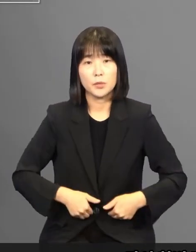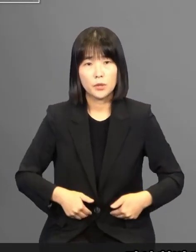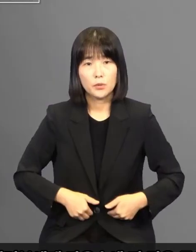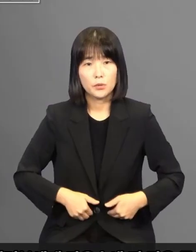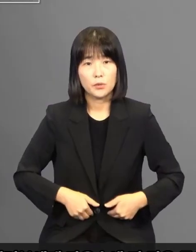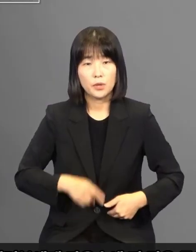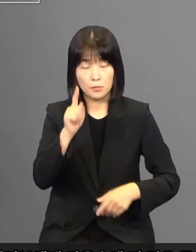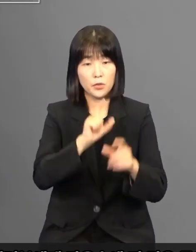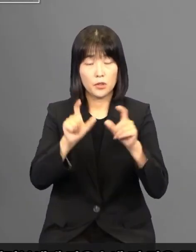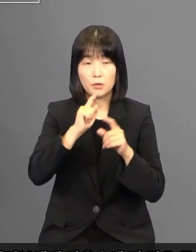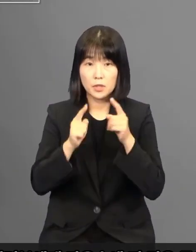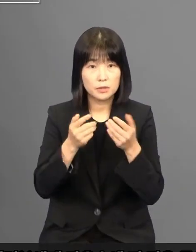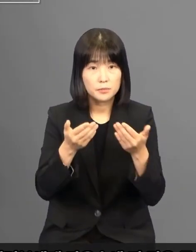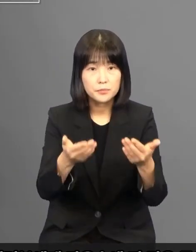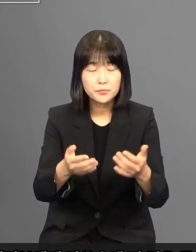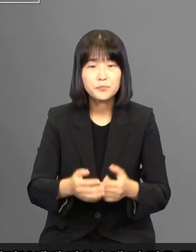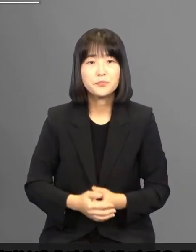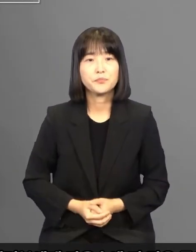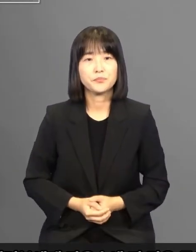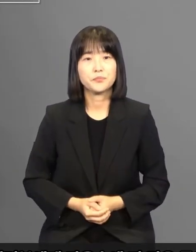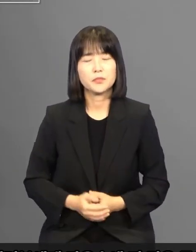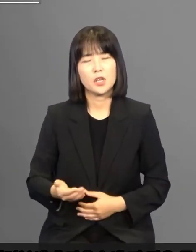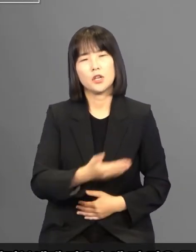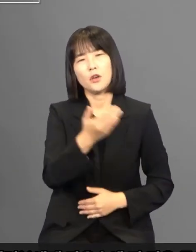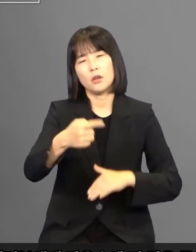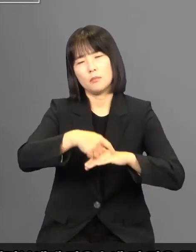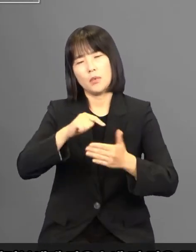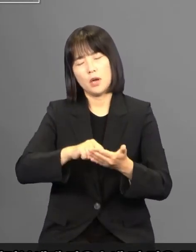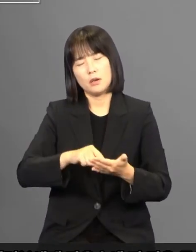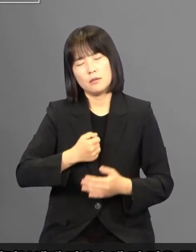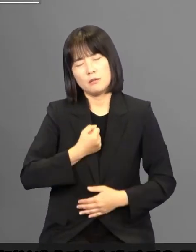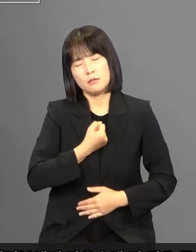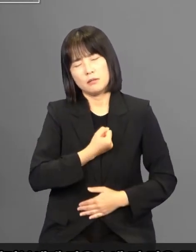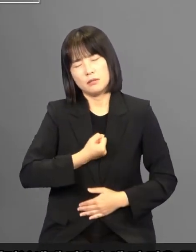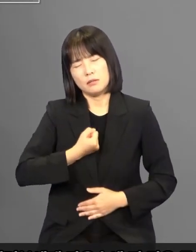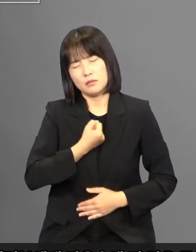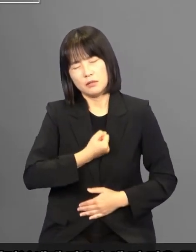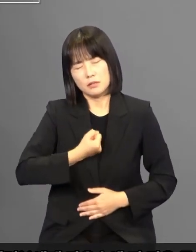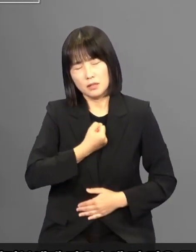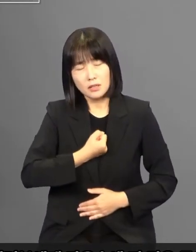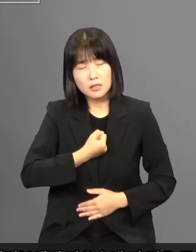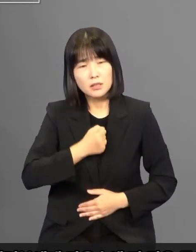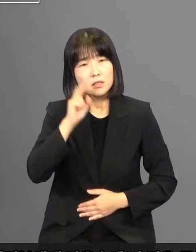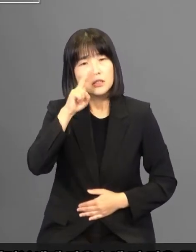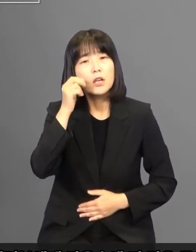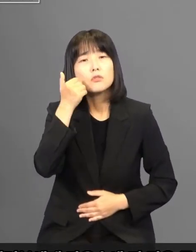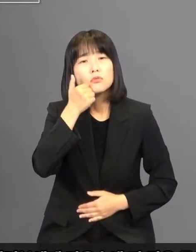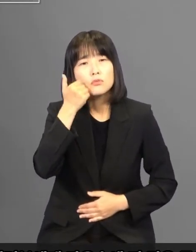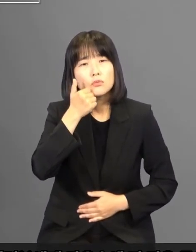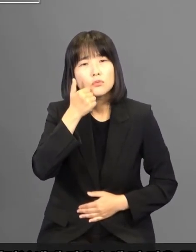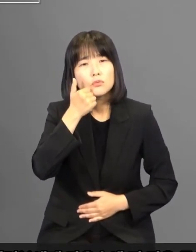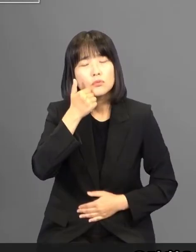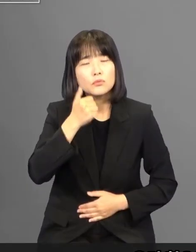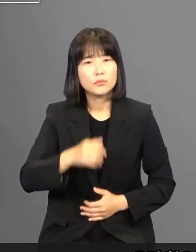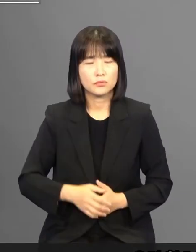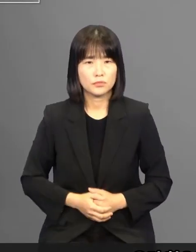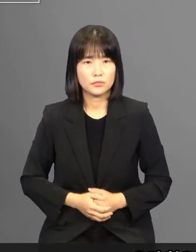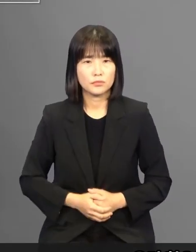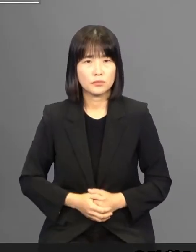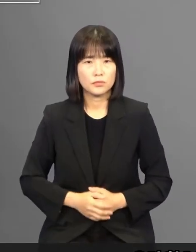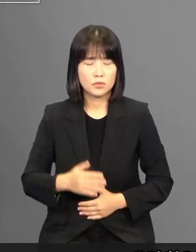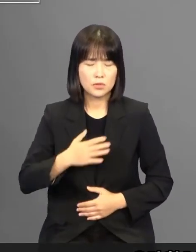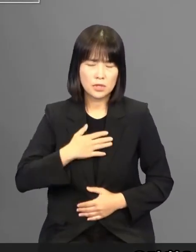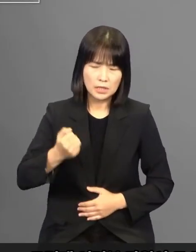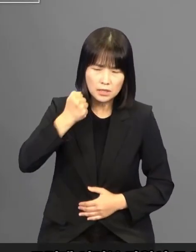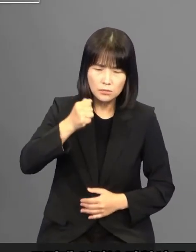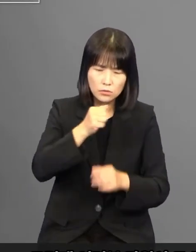말씀을 드리면, 여러분에게 마음속에 저 깊은 곳에 숨겨둔 여러분들이 사울은 누굽니까? 우리 힘으로 용서할